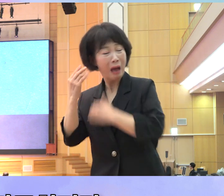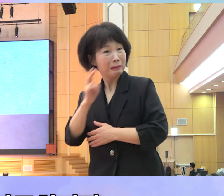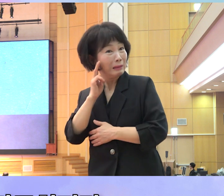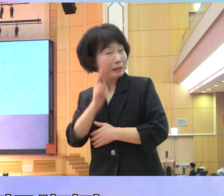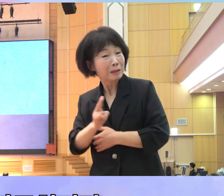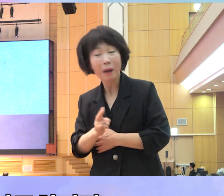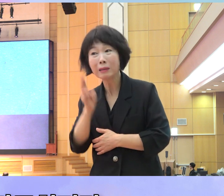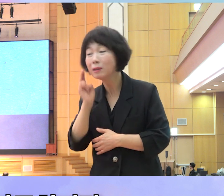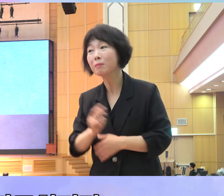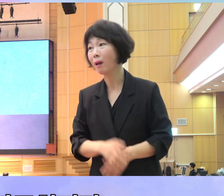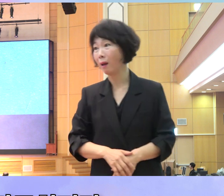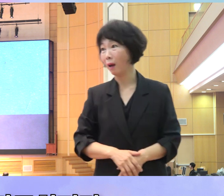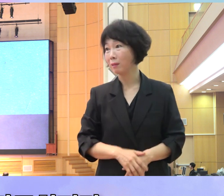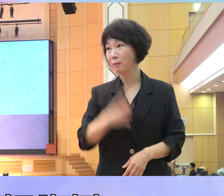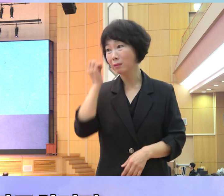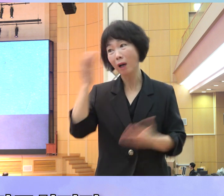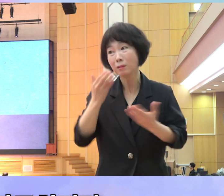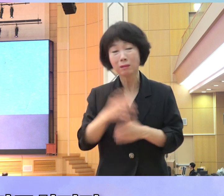여기까지 왔어요?